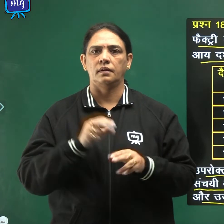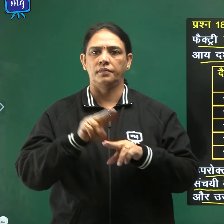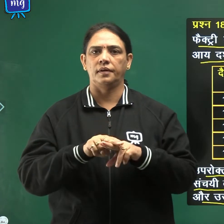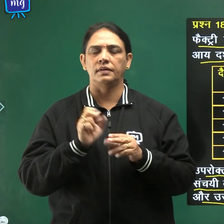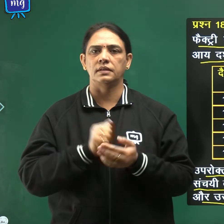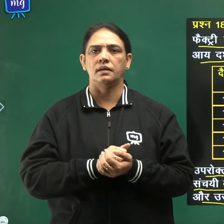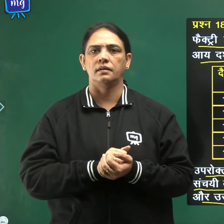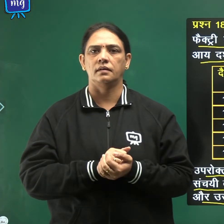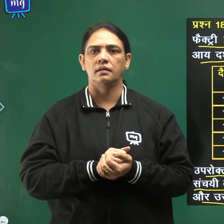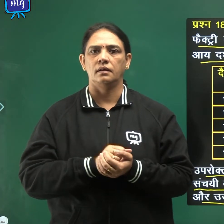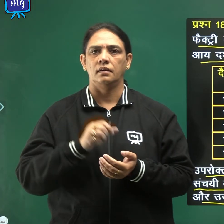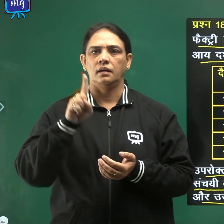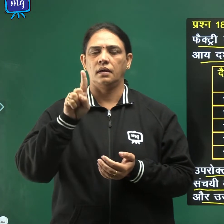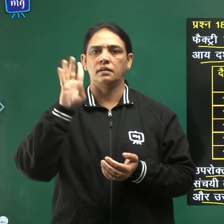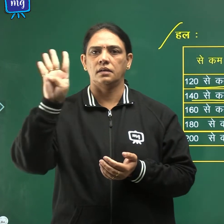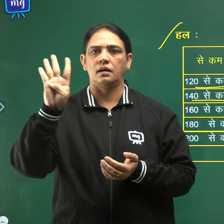बारंबारता 14।